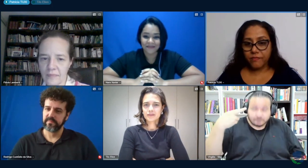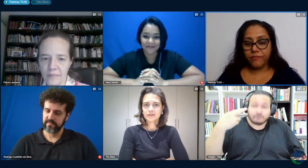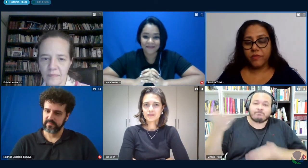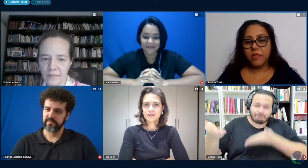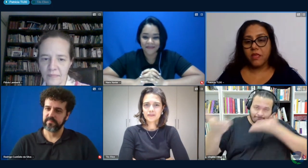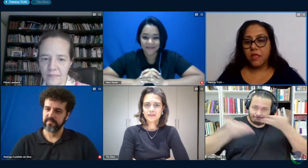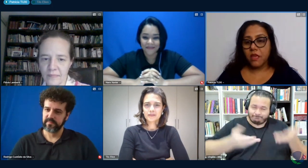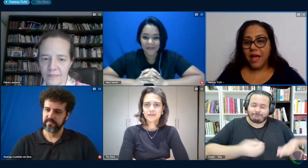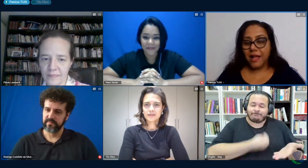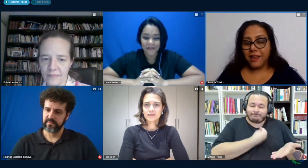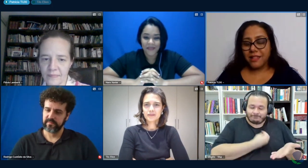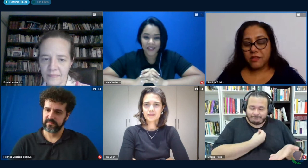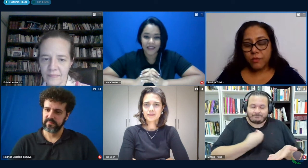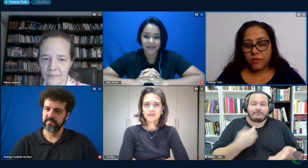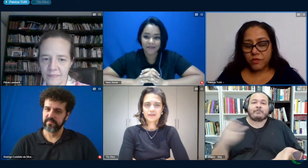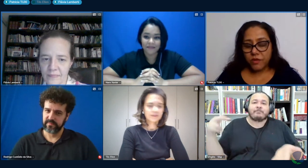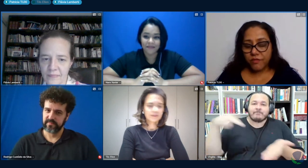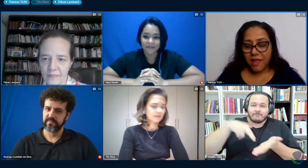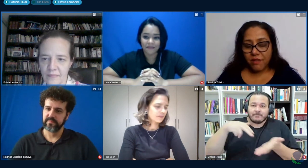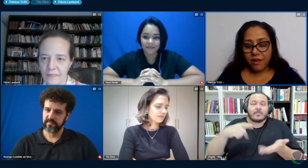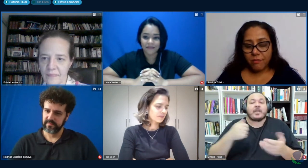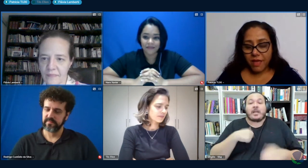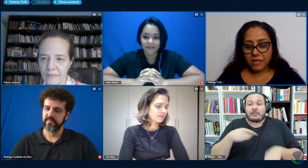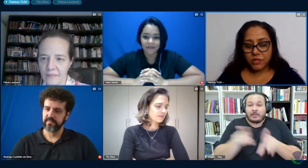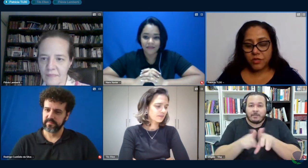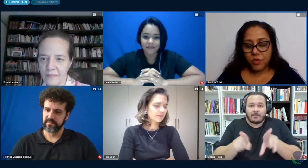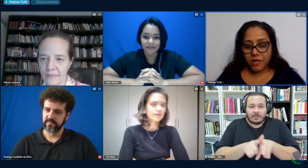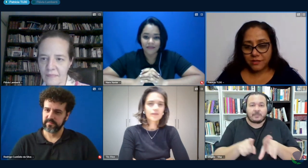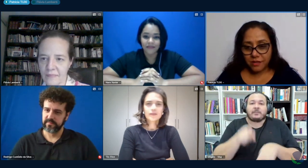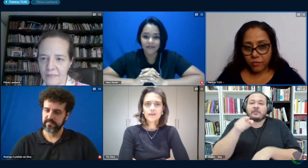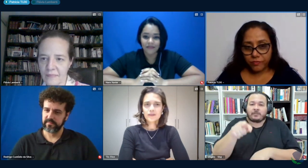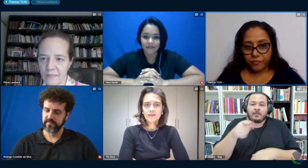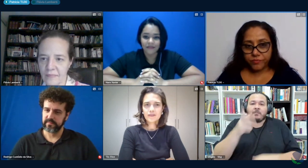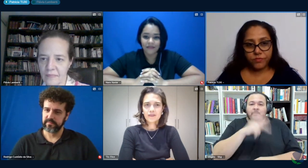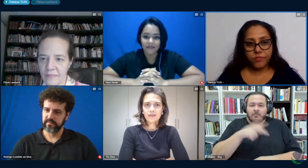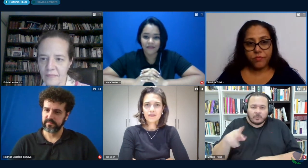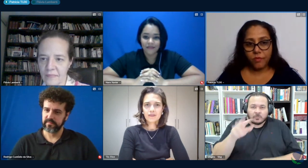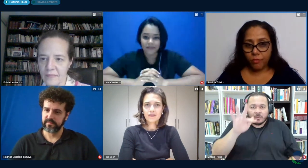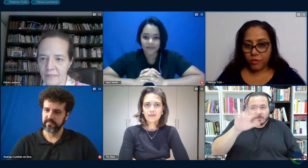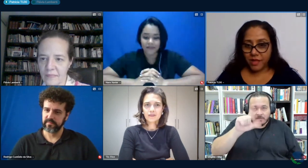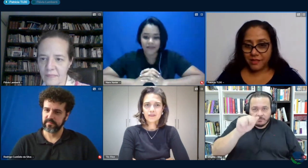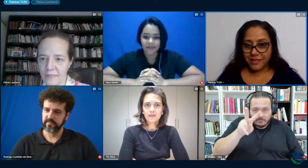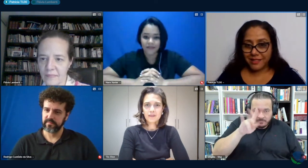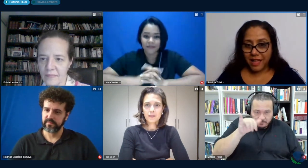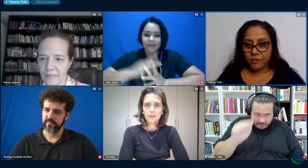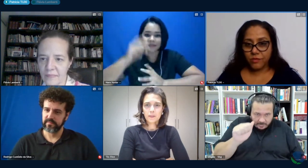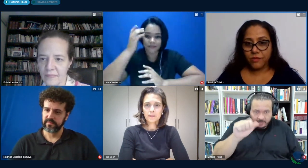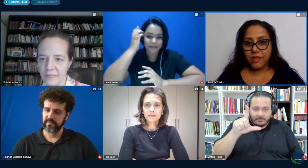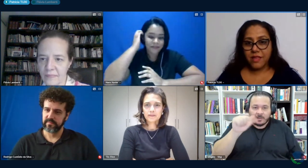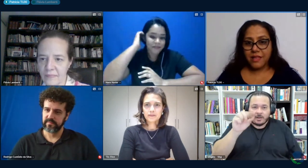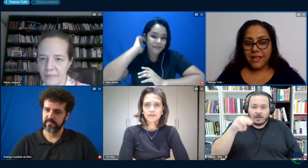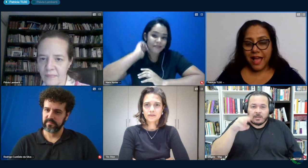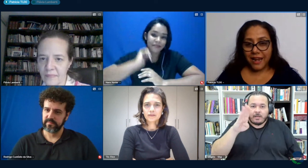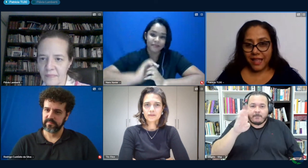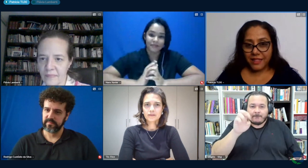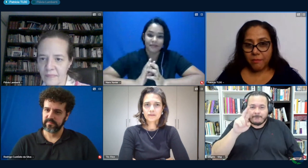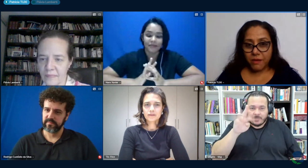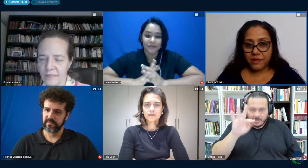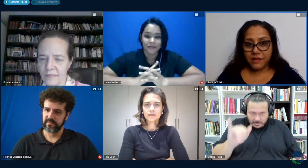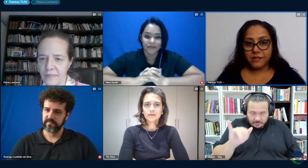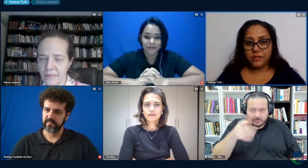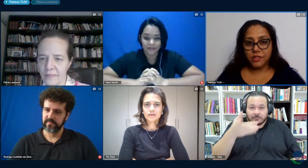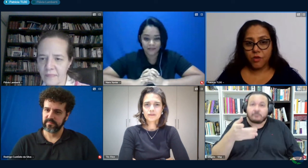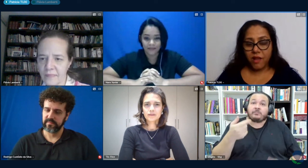aqui. Agradeço a professora Flávia Lambert, de coração, por ter aceitado, além